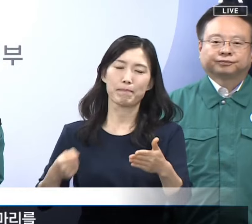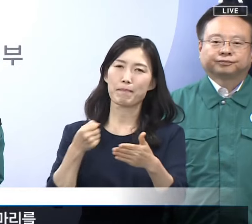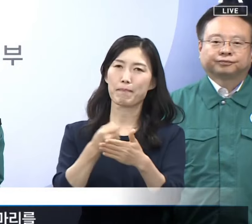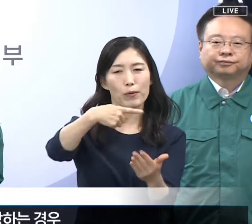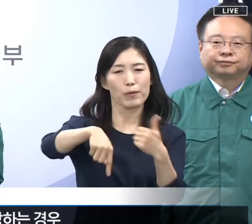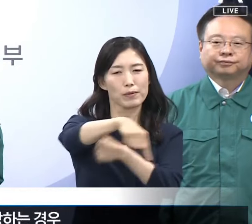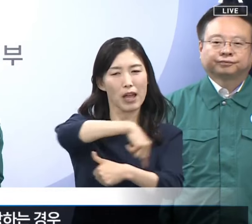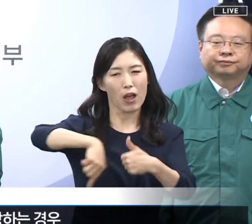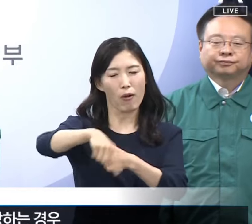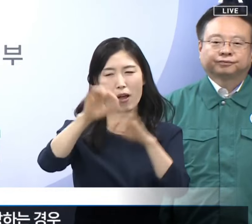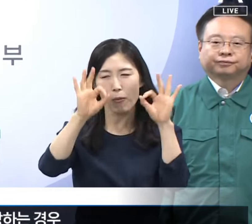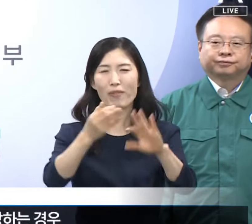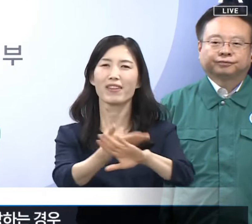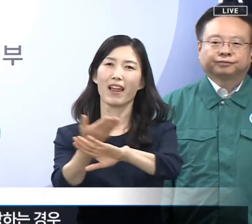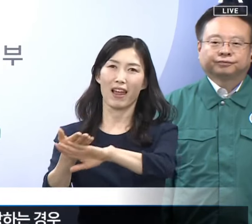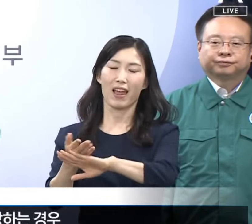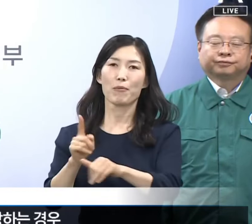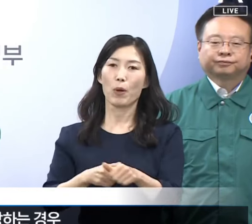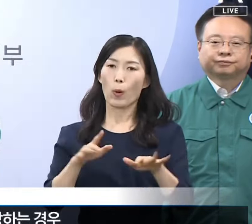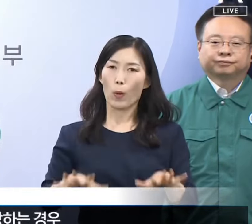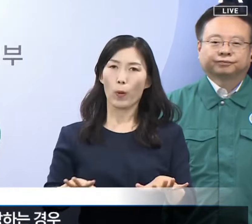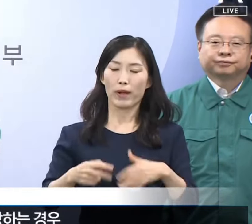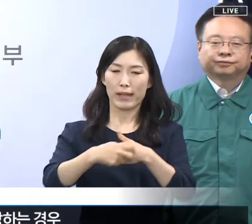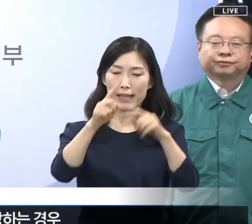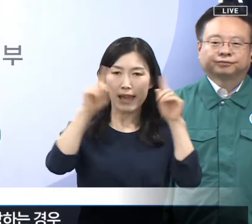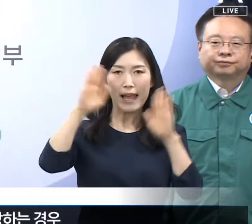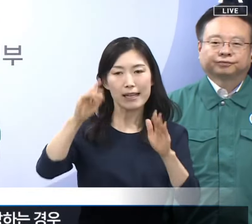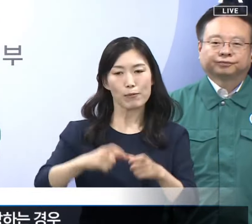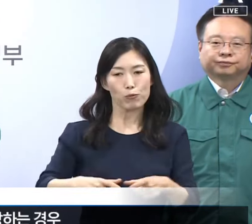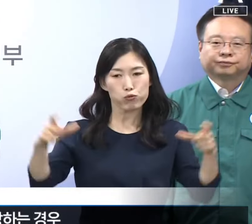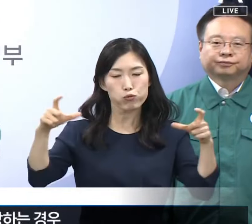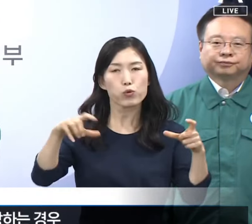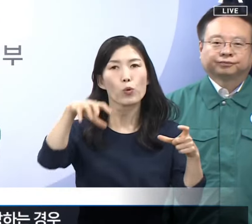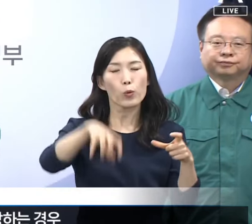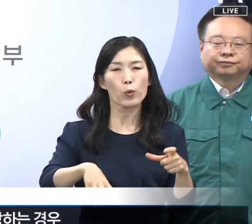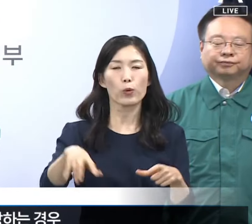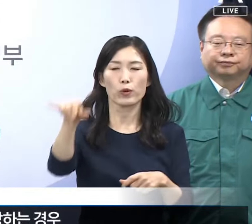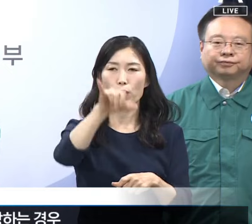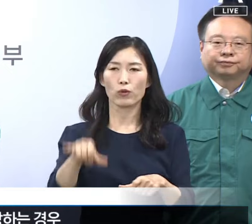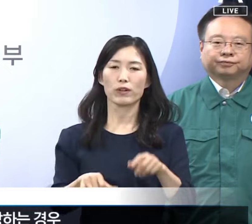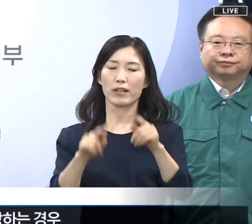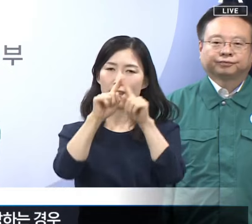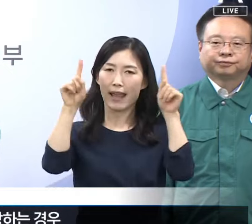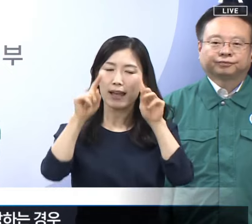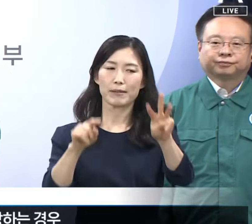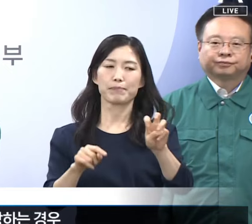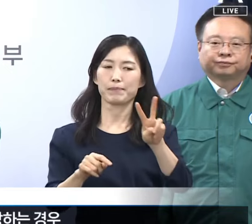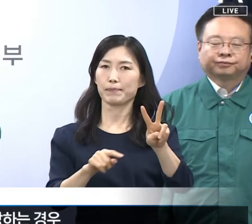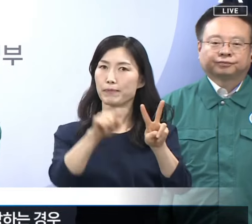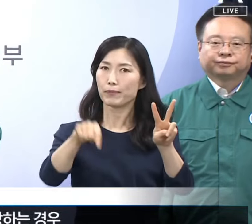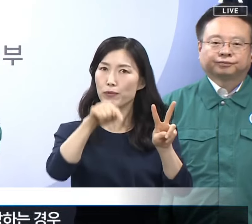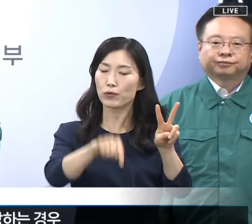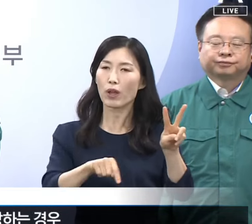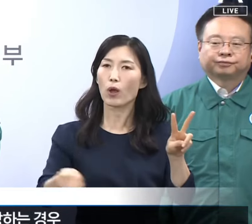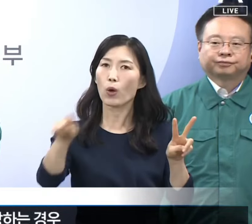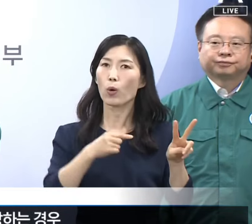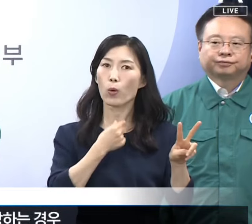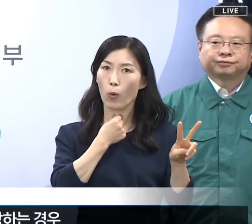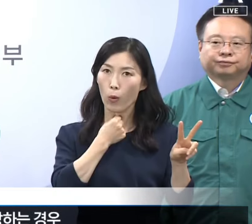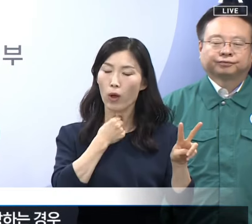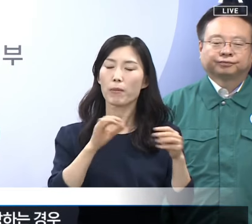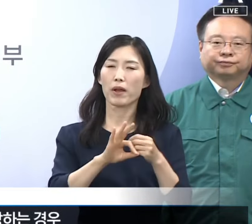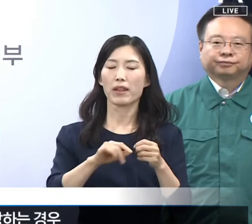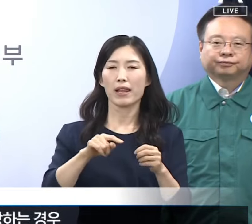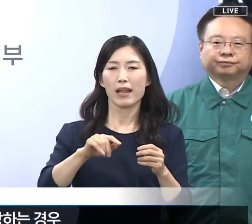하였습니다 금년에 의대 정원이 확대된 32개 대학 중 희망하는 경우 증원된